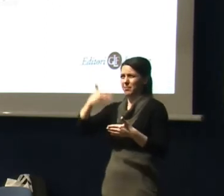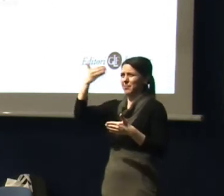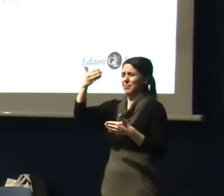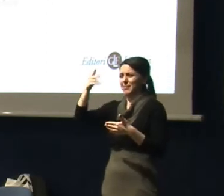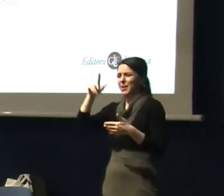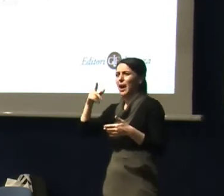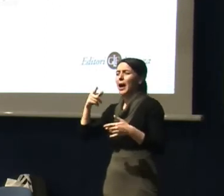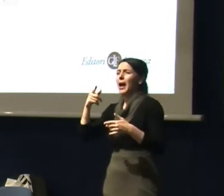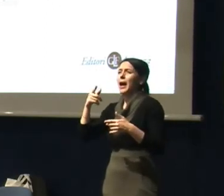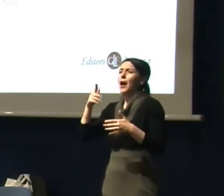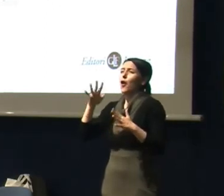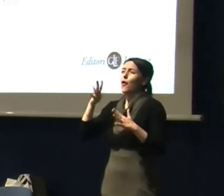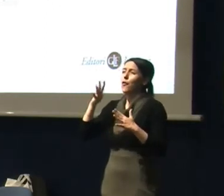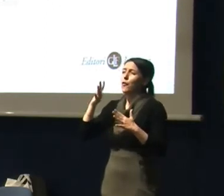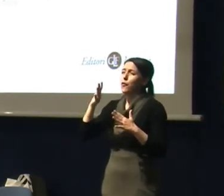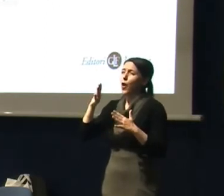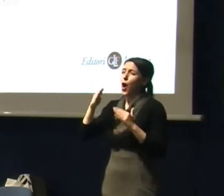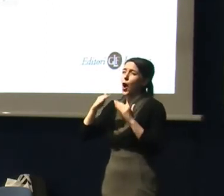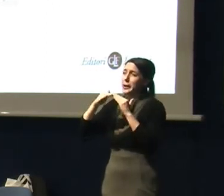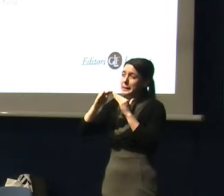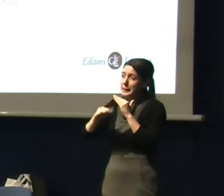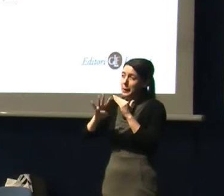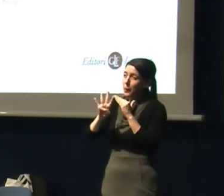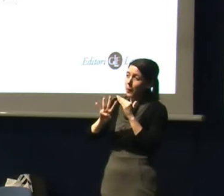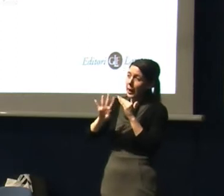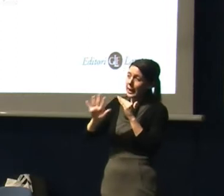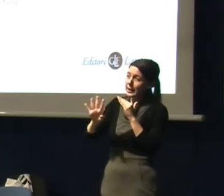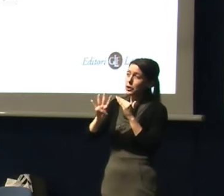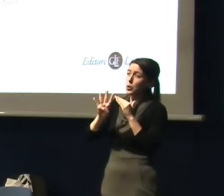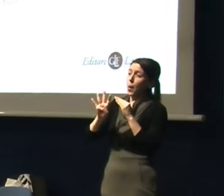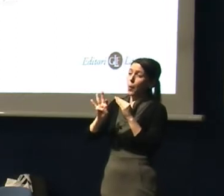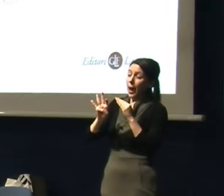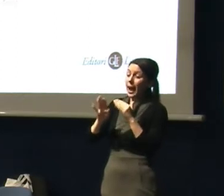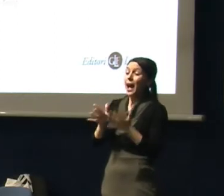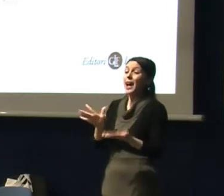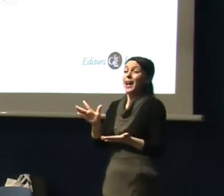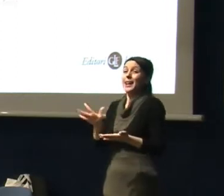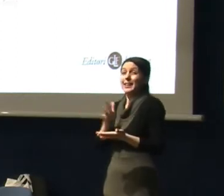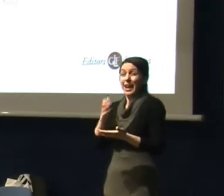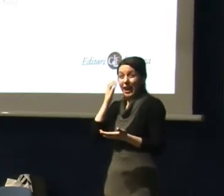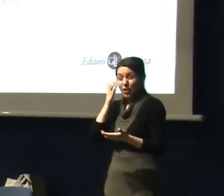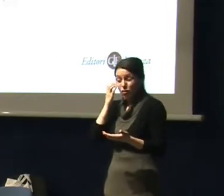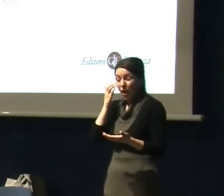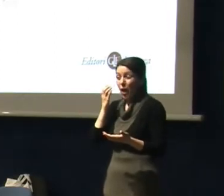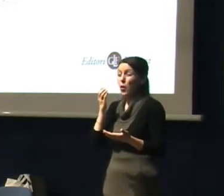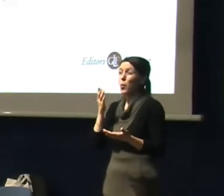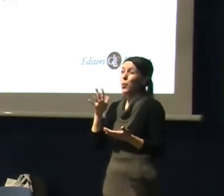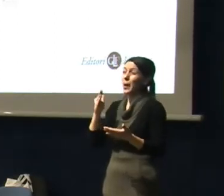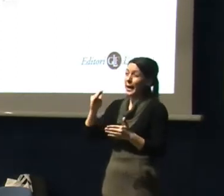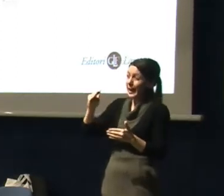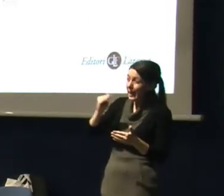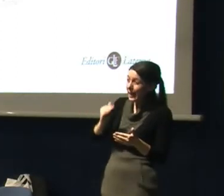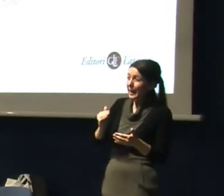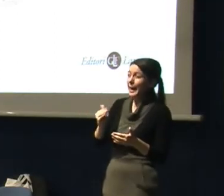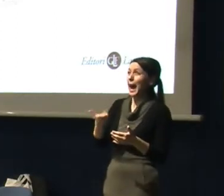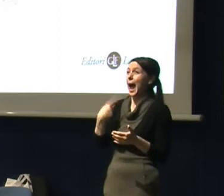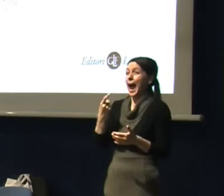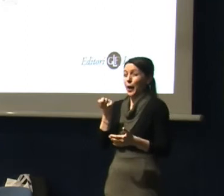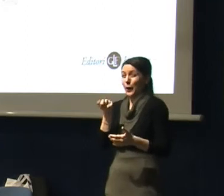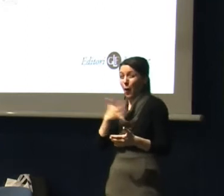e arrivi forse a 45 40 se vai su uno smartphone che ti abbassi un altro po